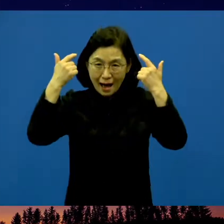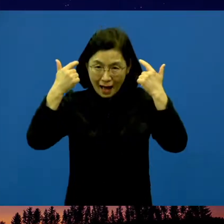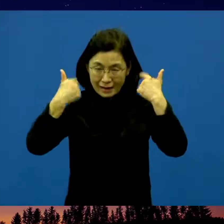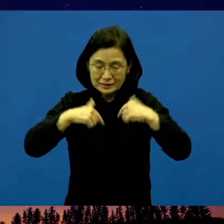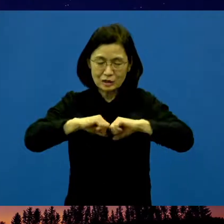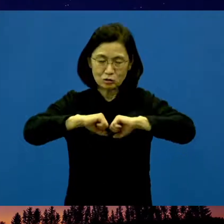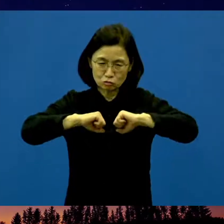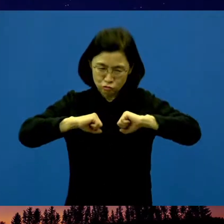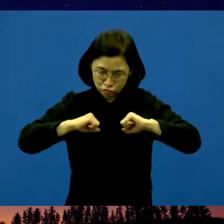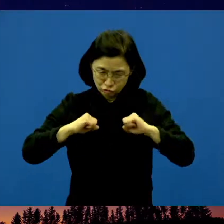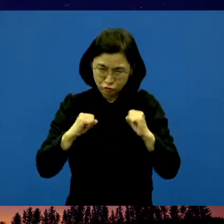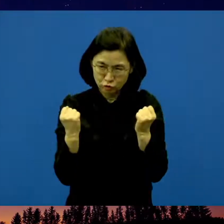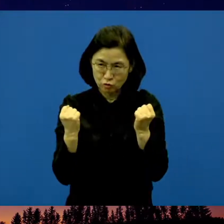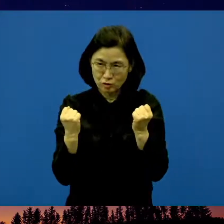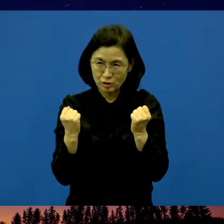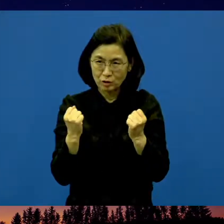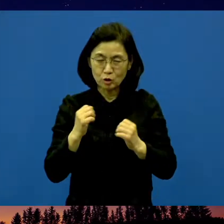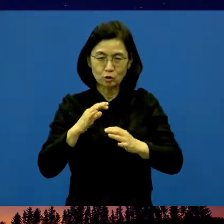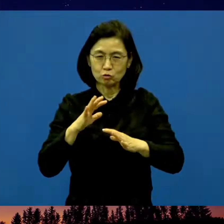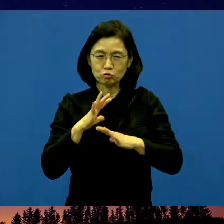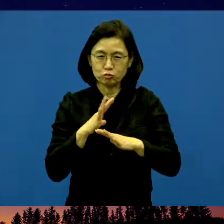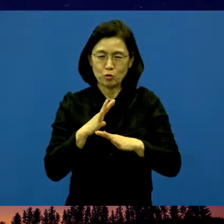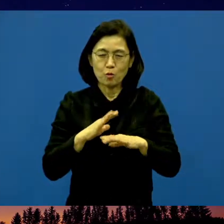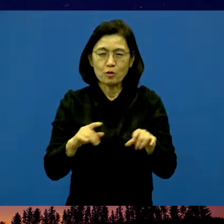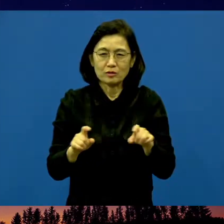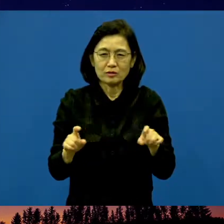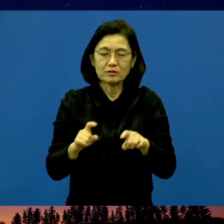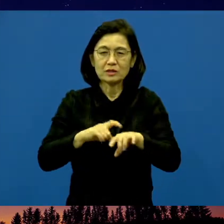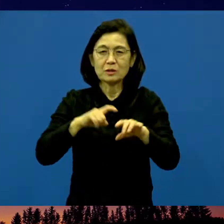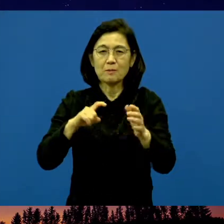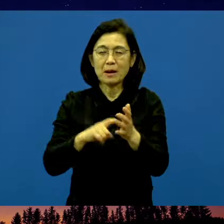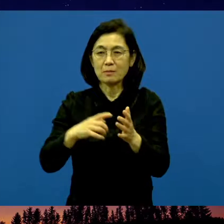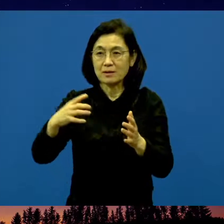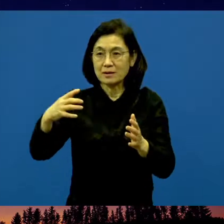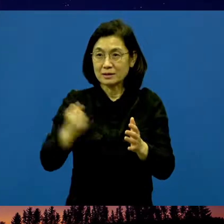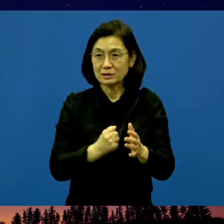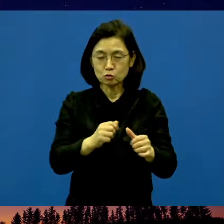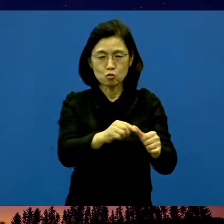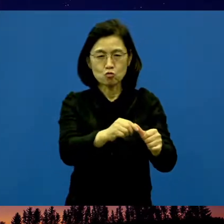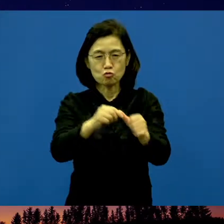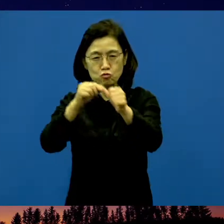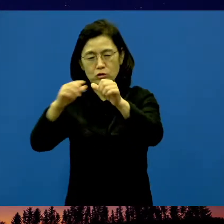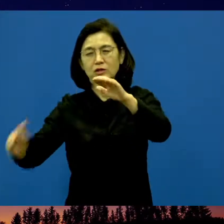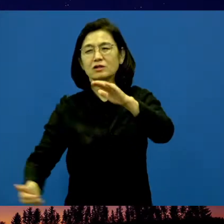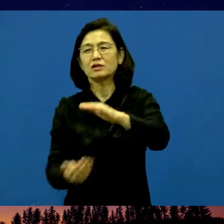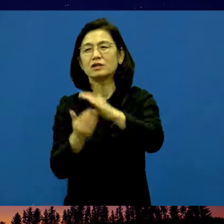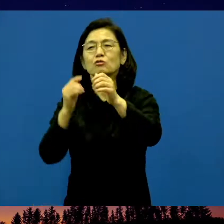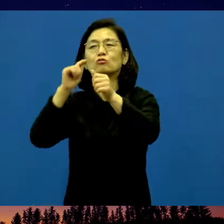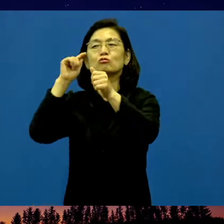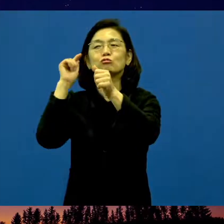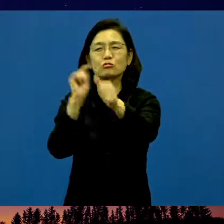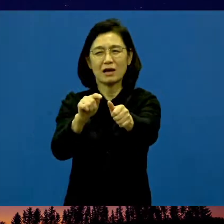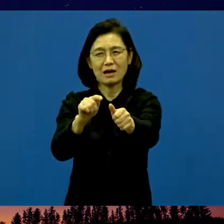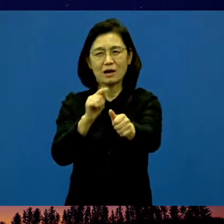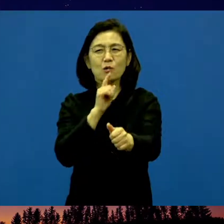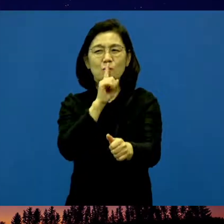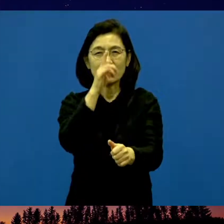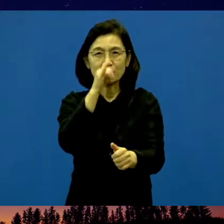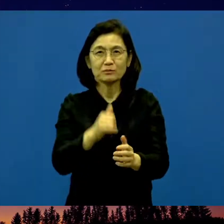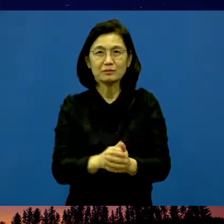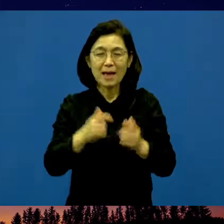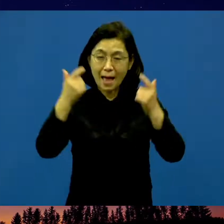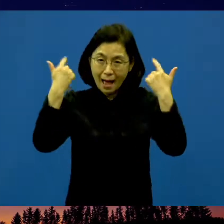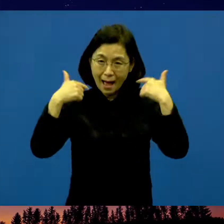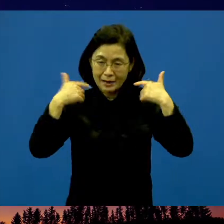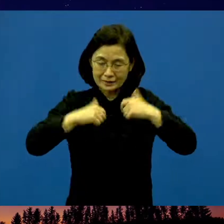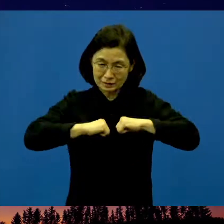복종하여 두렵고 떨림으로 너희 구원을 이루라. 대단히 중요한 주제를 다루고 있습니다. 항상